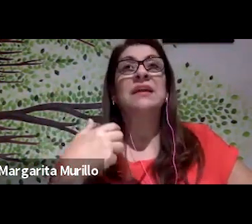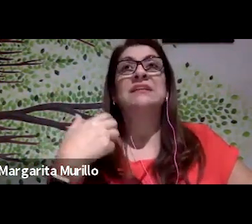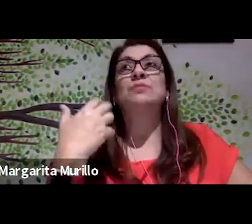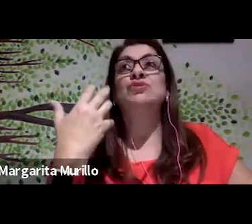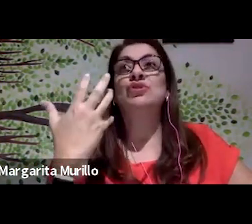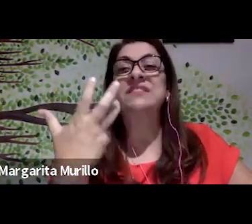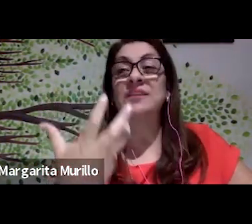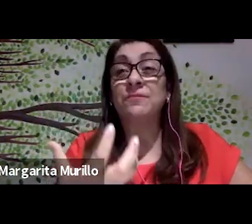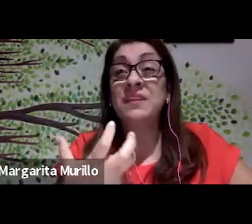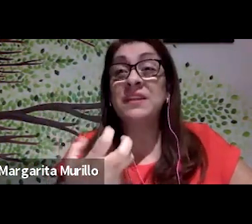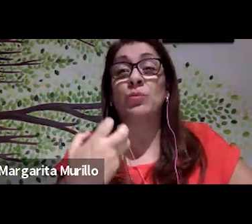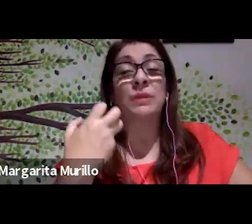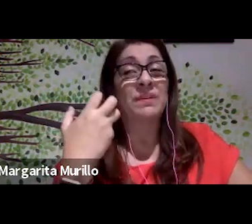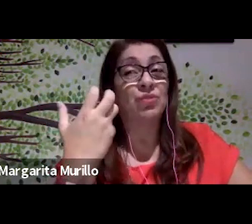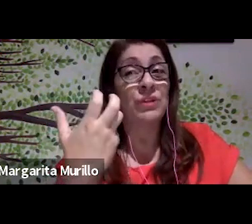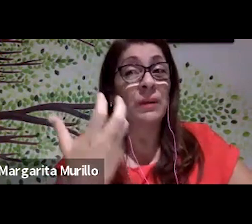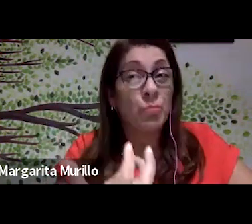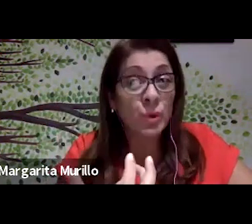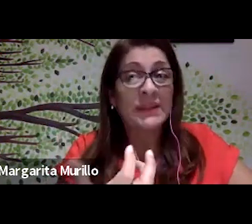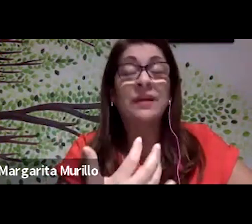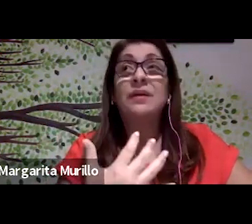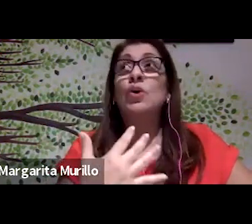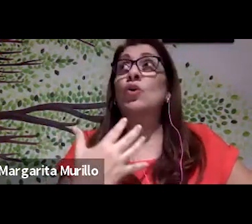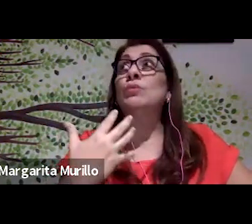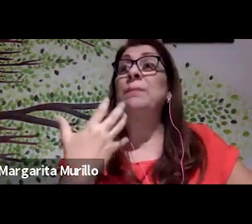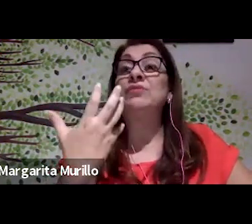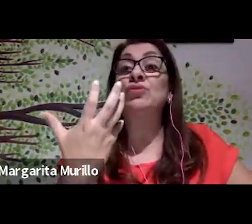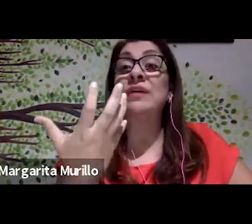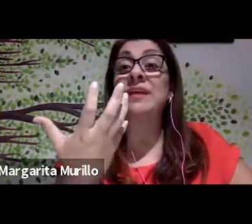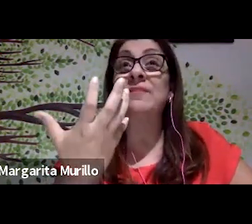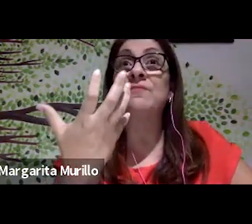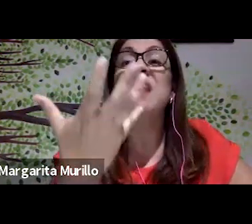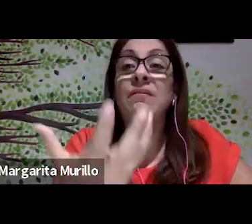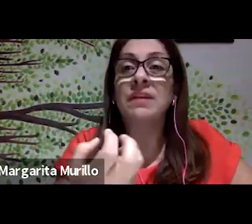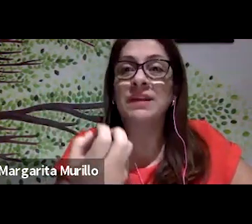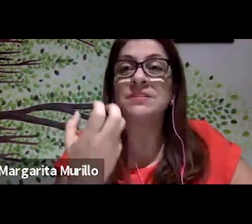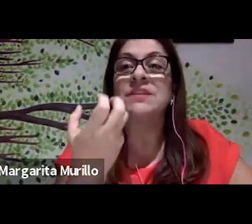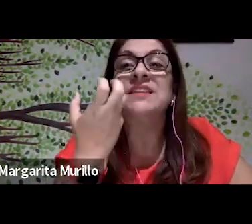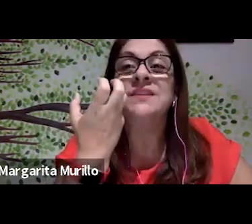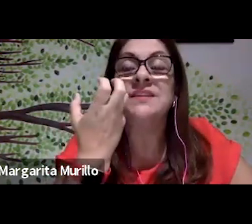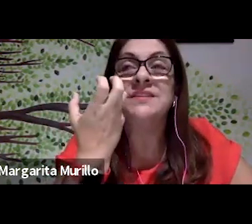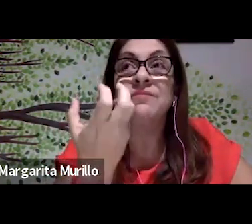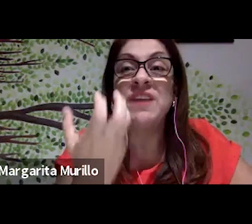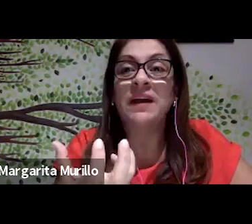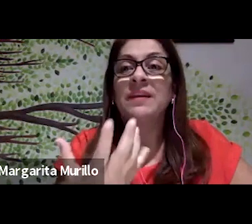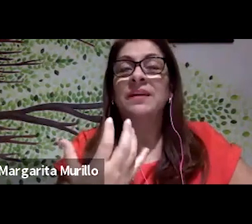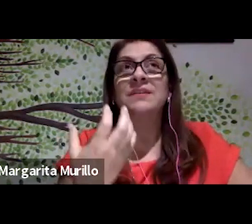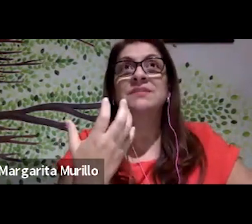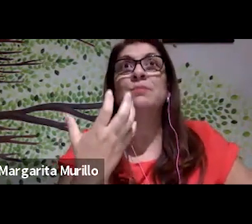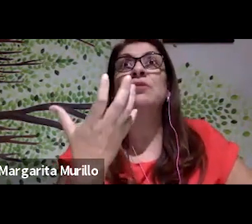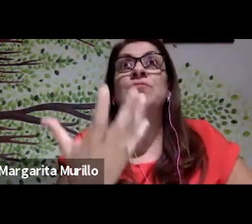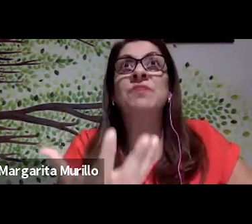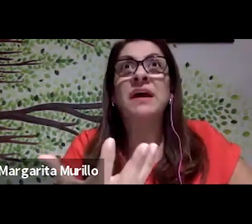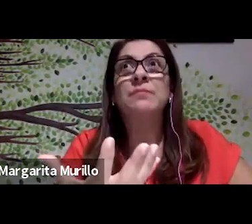las emociones te definen como una persona buena como una persona de fiable que es de fiar